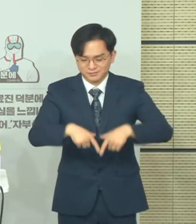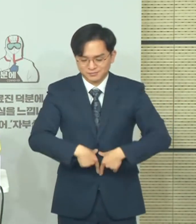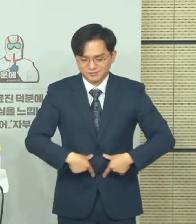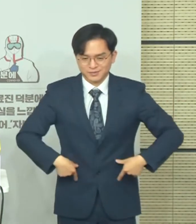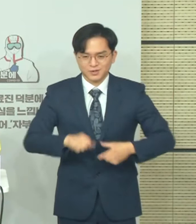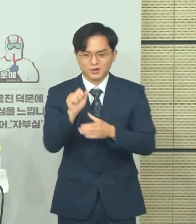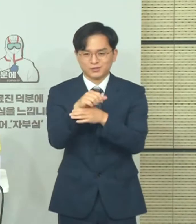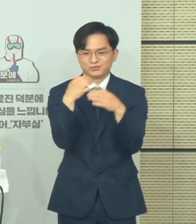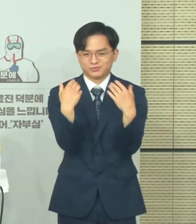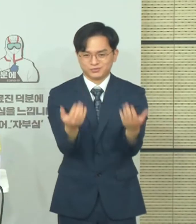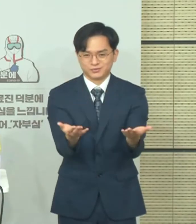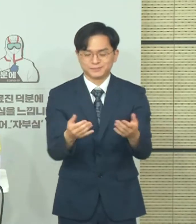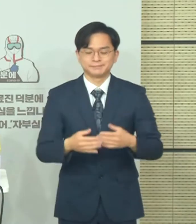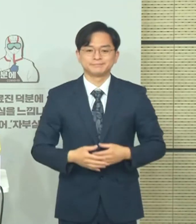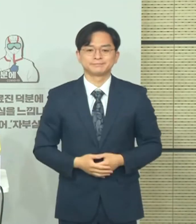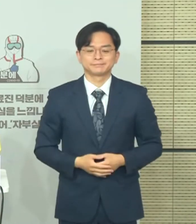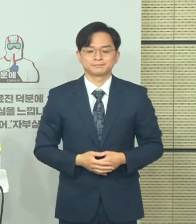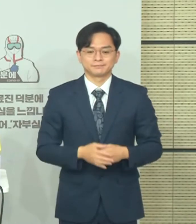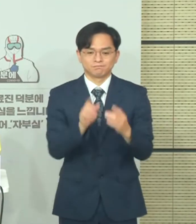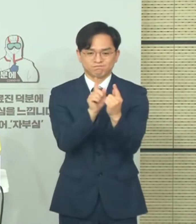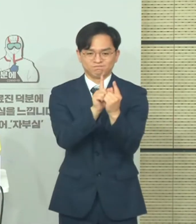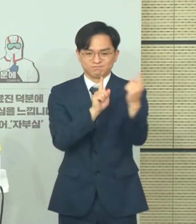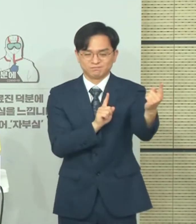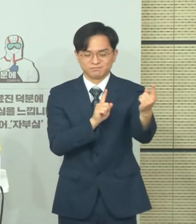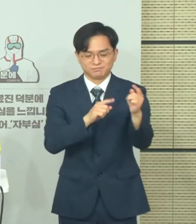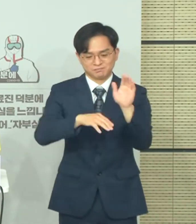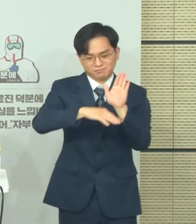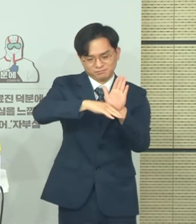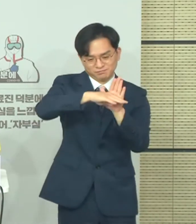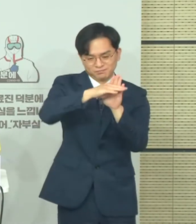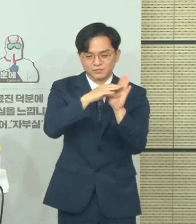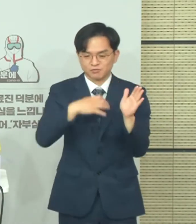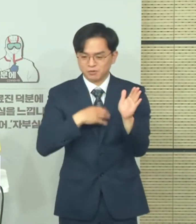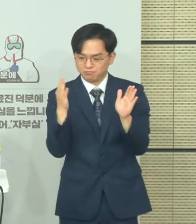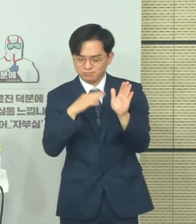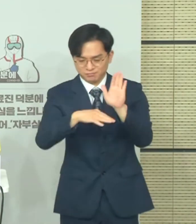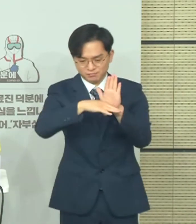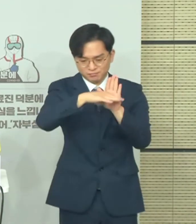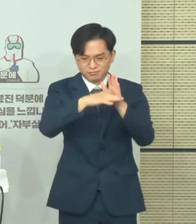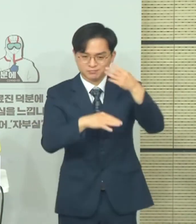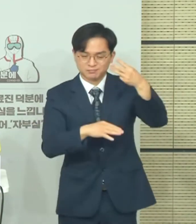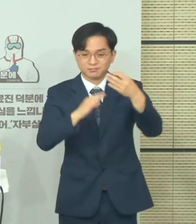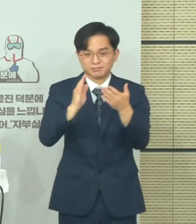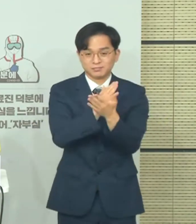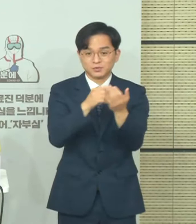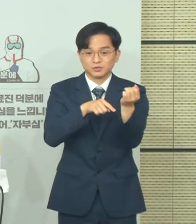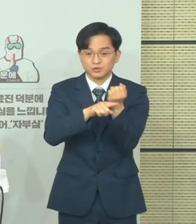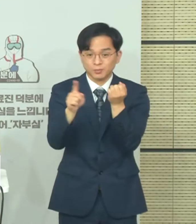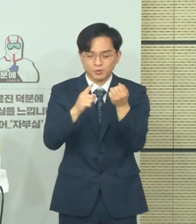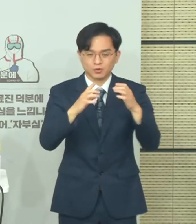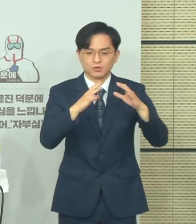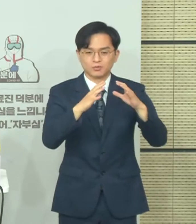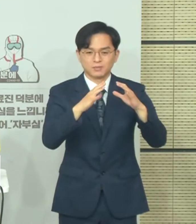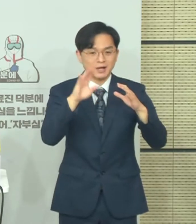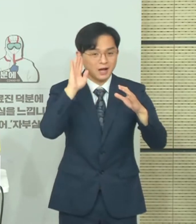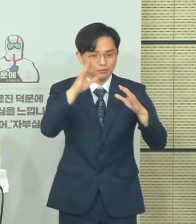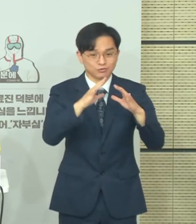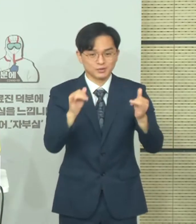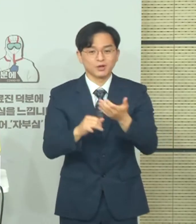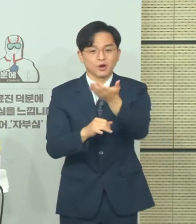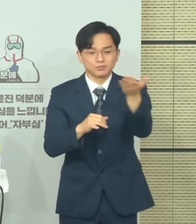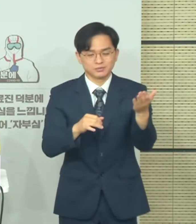기의 단계별 계획을 마련한 것은 국민과 사회에 예측 가능성과 신뢰도를 높이고 보다